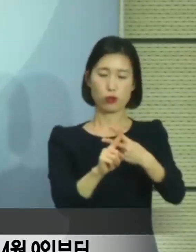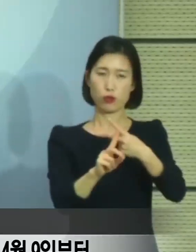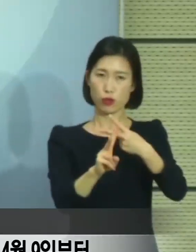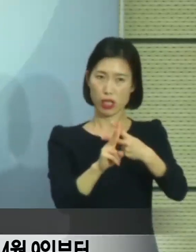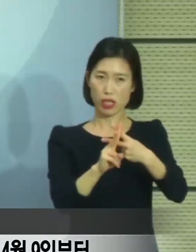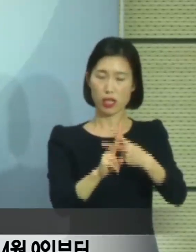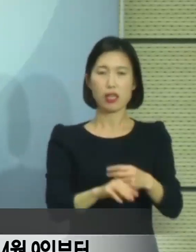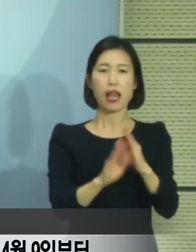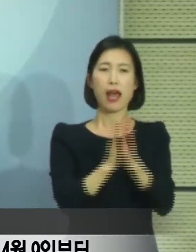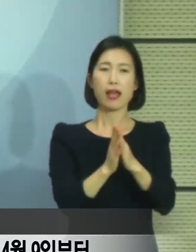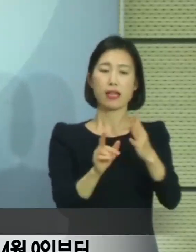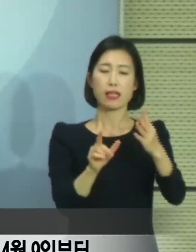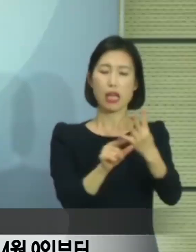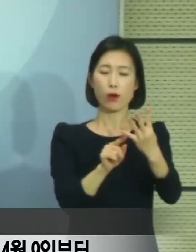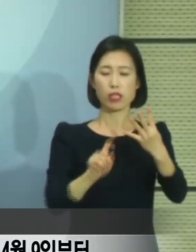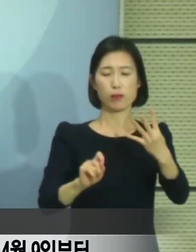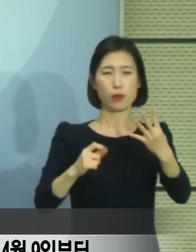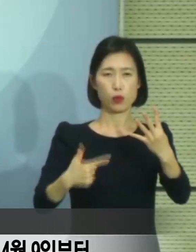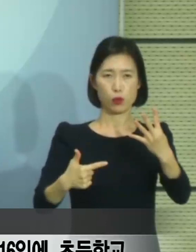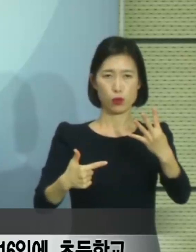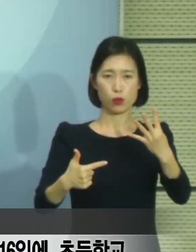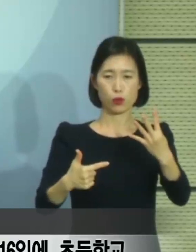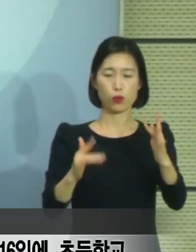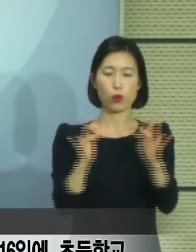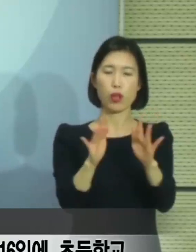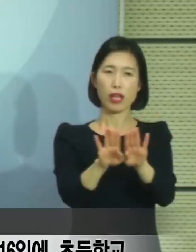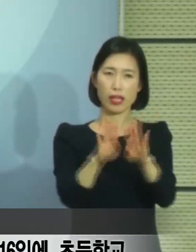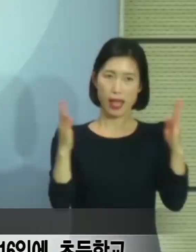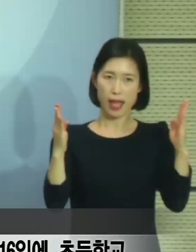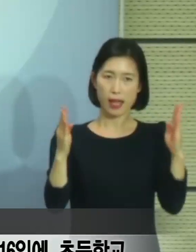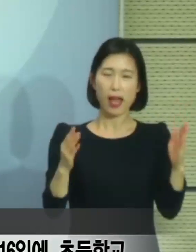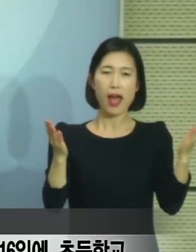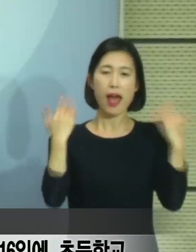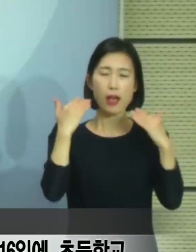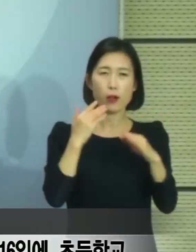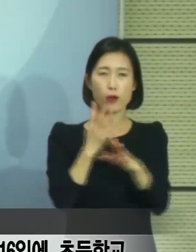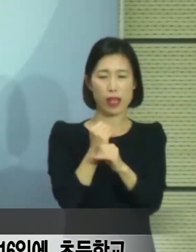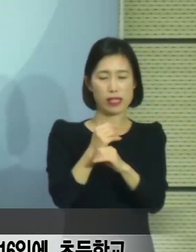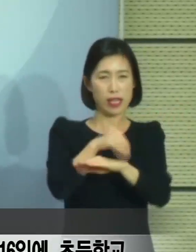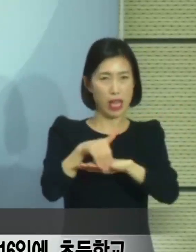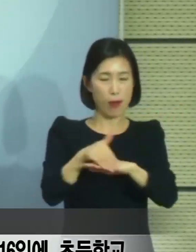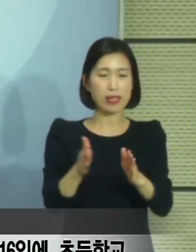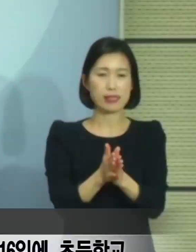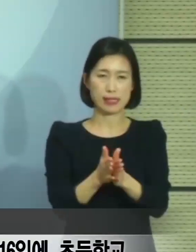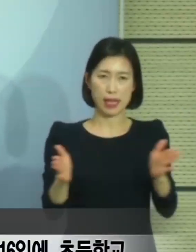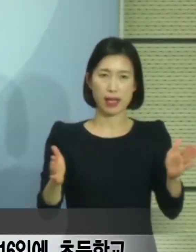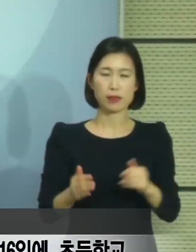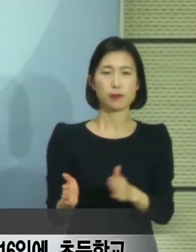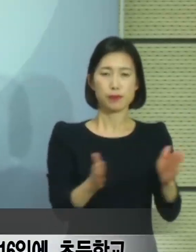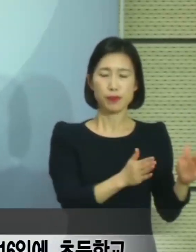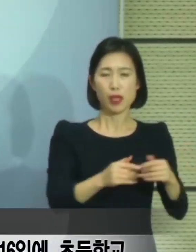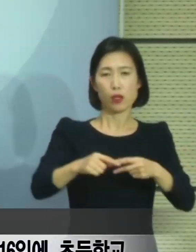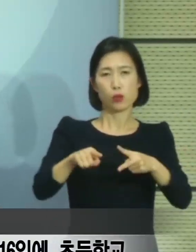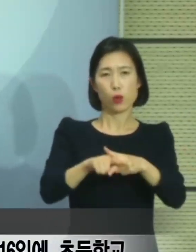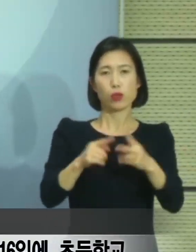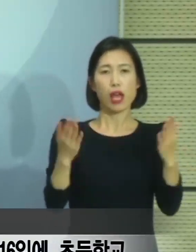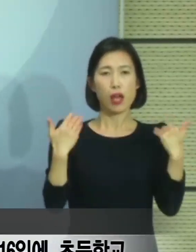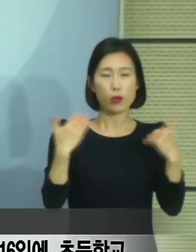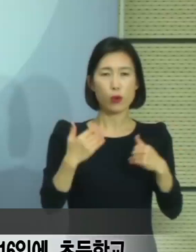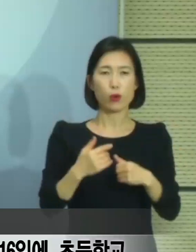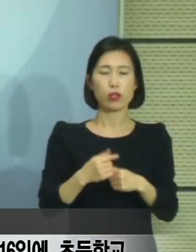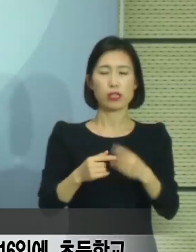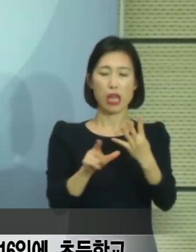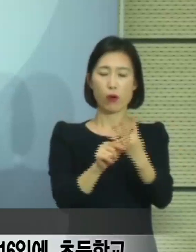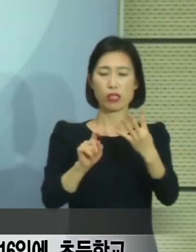모두 4월 16일에 온라인으로 학사 일정이 시작됩니다 초등학교 고학년은